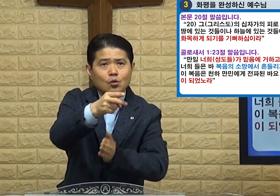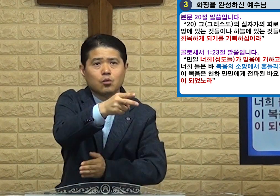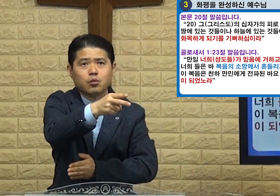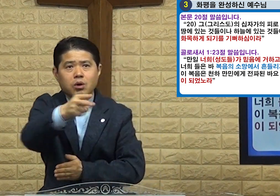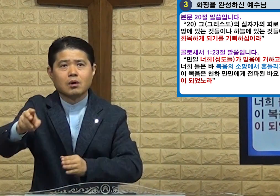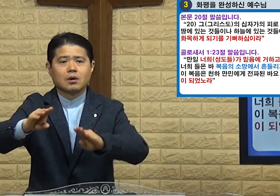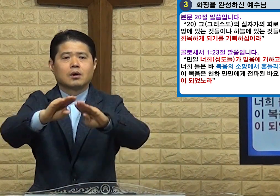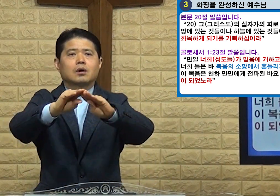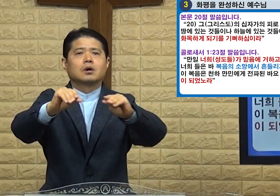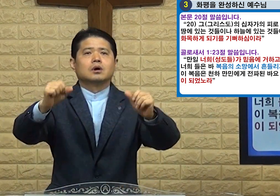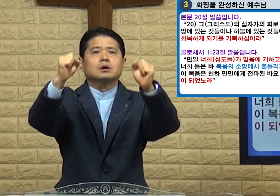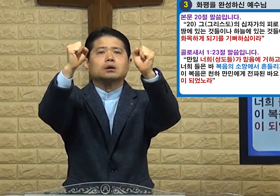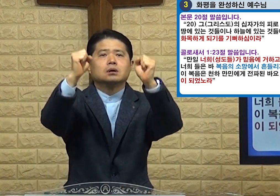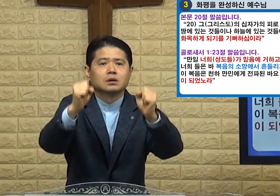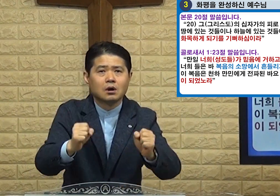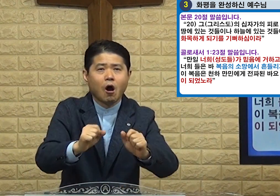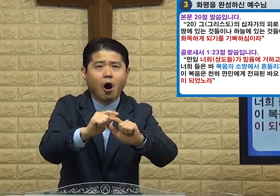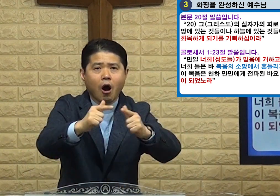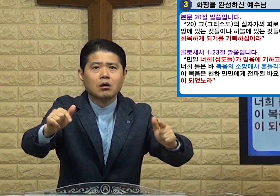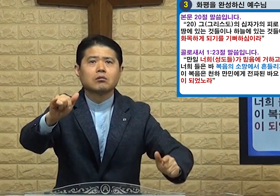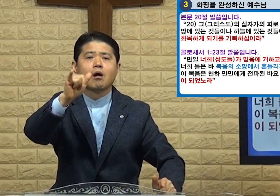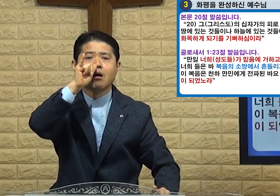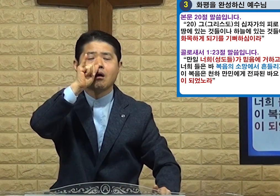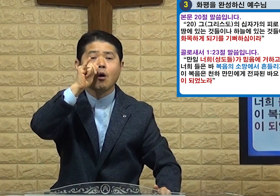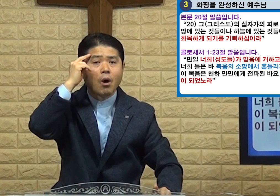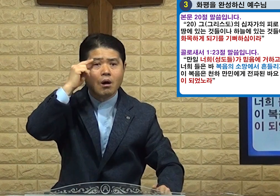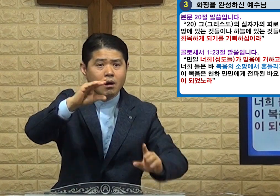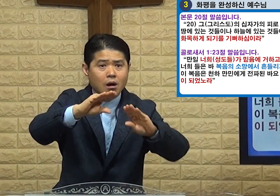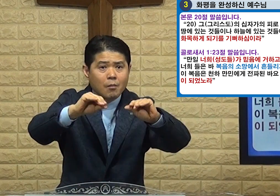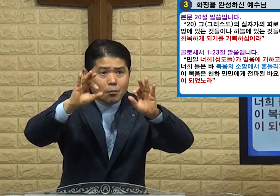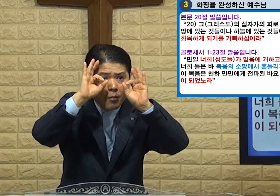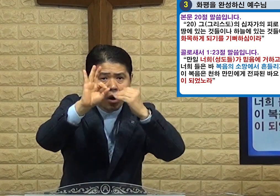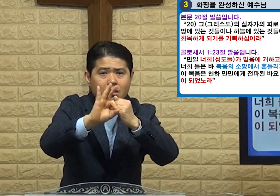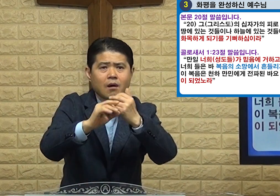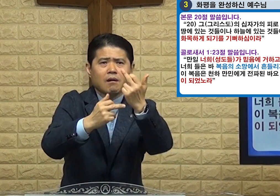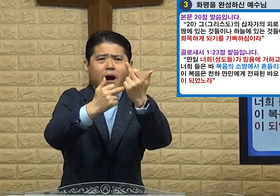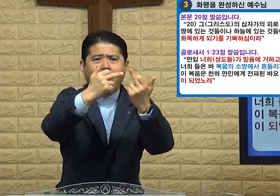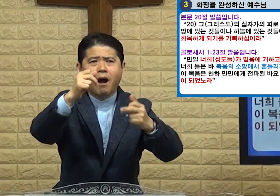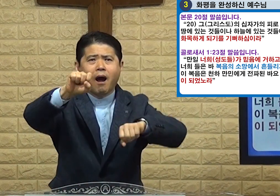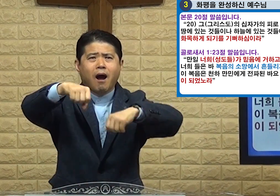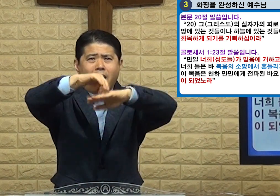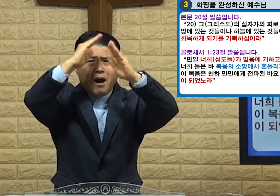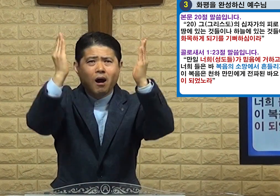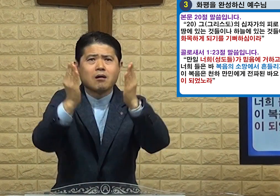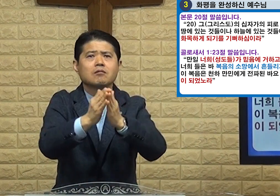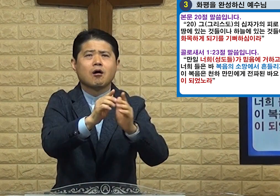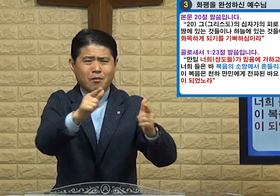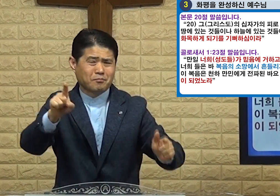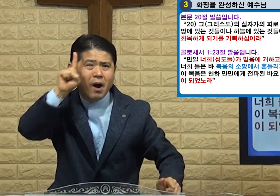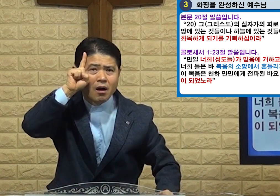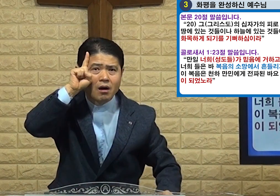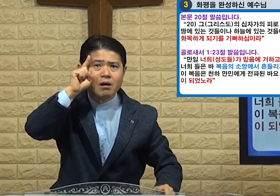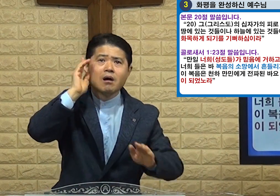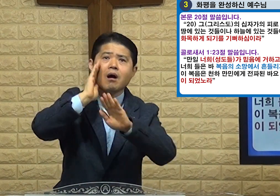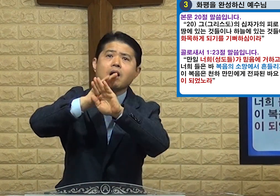이 모든 이 재물은 이 땅에 있는 것들이나 하늘에 있는 것들이 그로